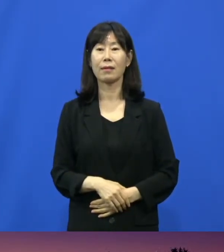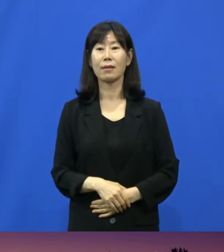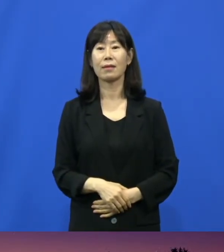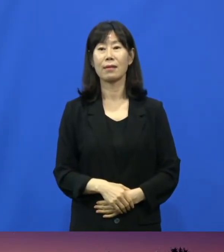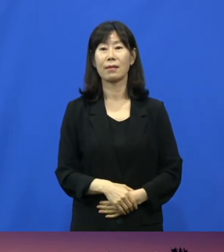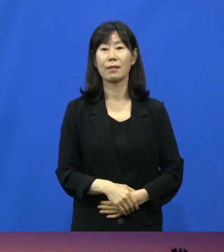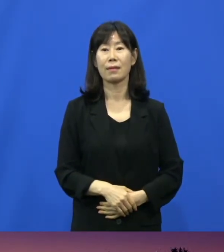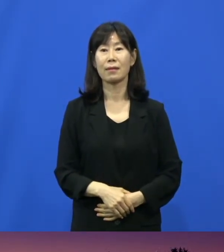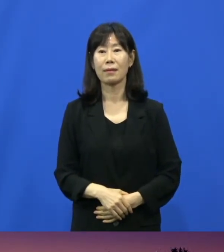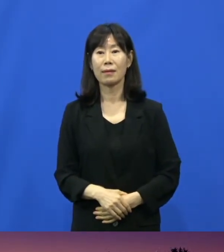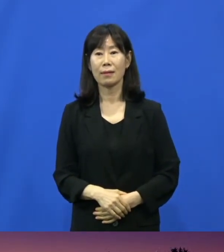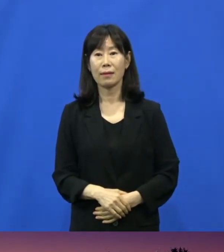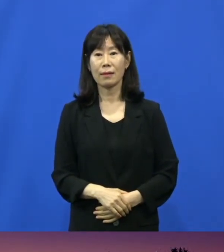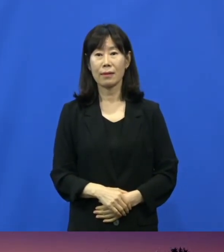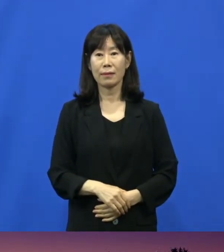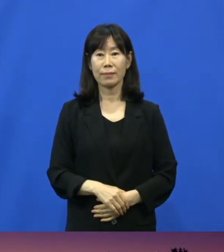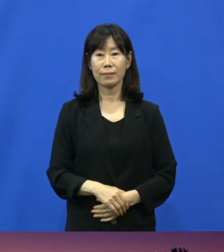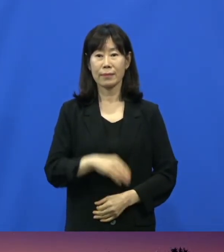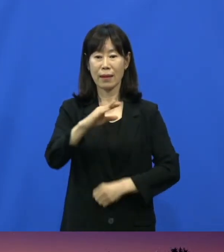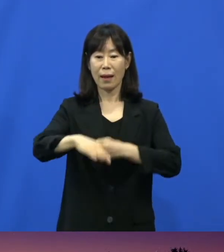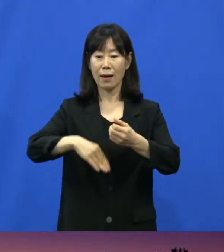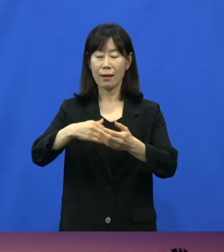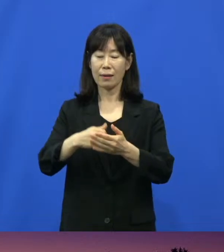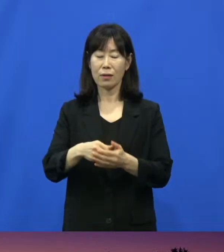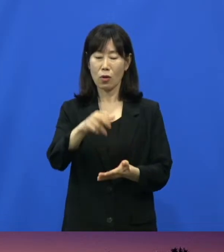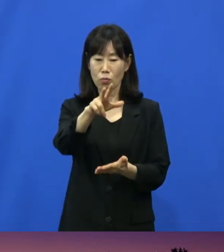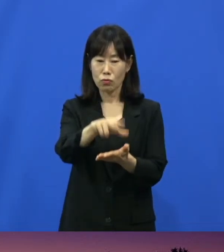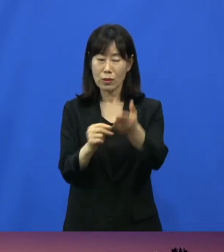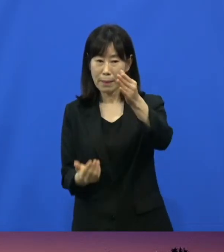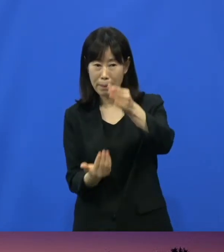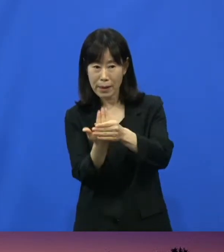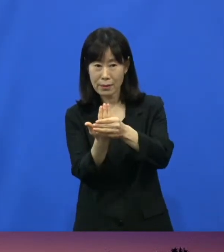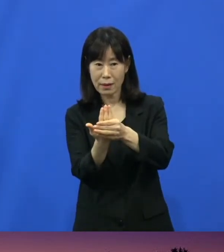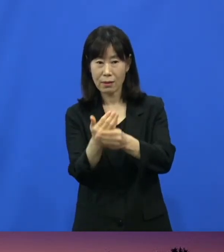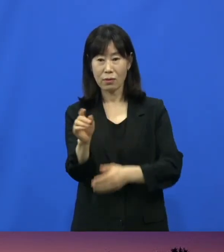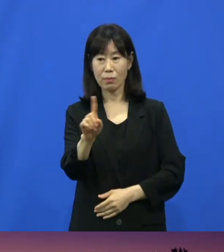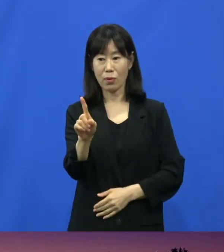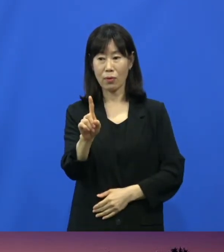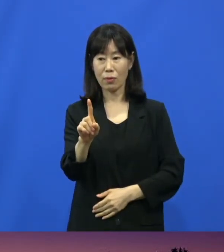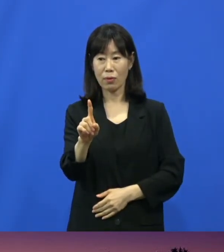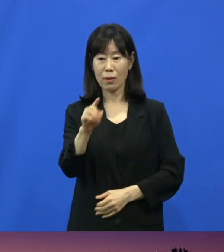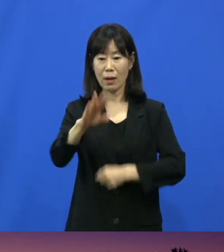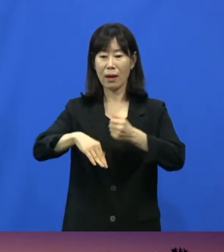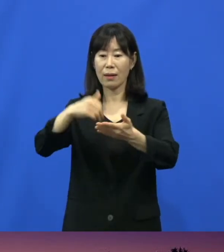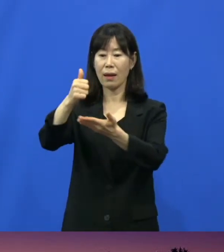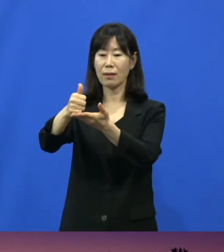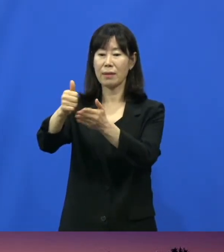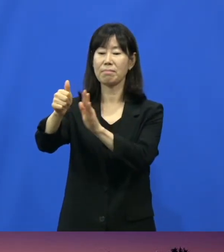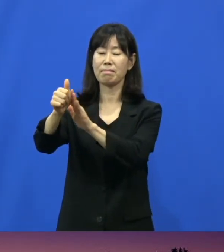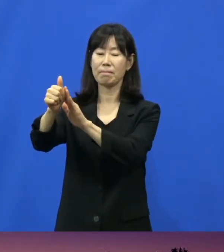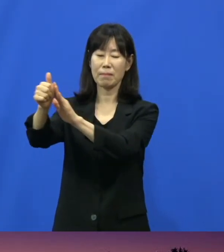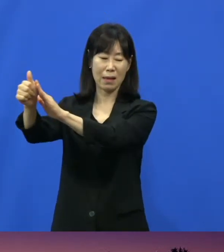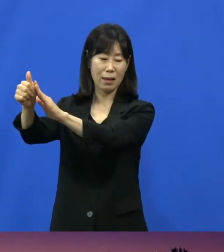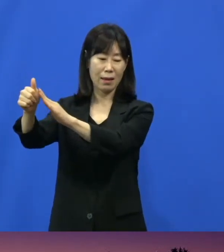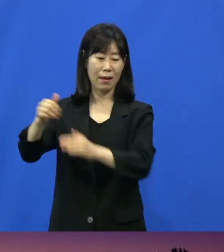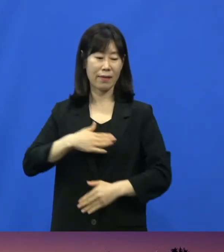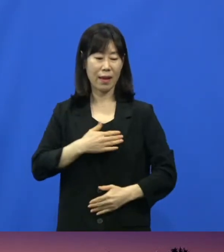어디로부터 오는 것입니까? 그 하나님의 품을 거부하는 것이죠. 내 힘으로 모든 것을 이룰 수 있다고 믿는 자만심.